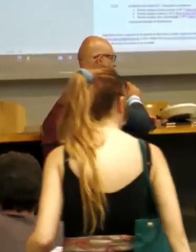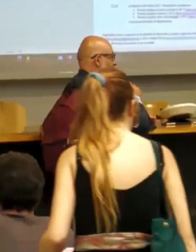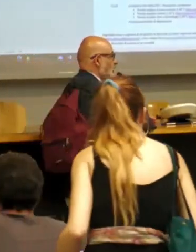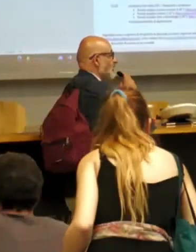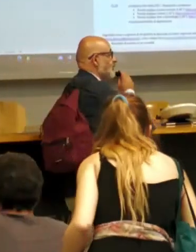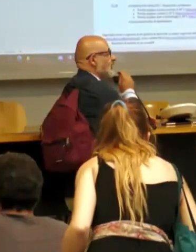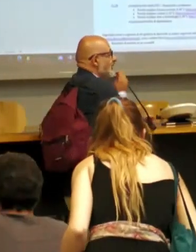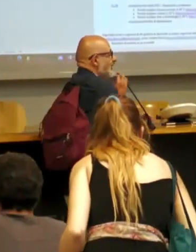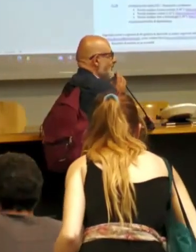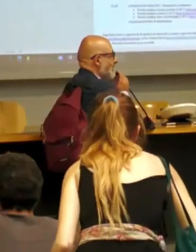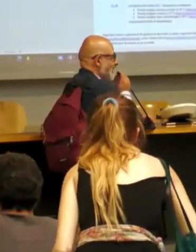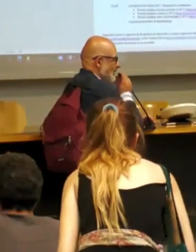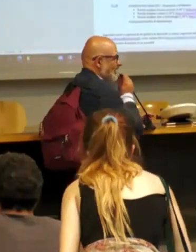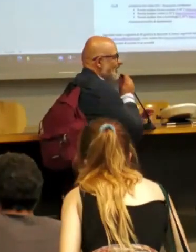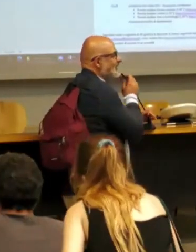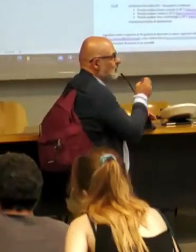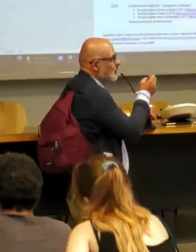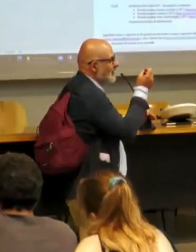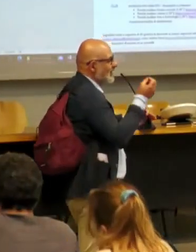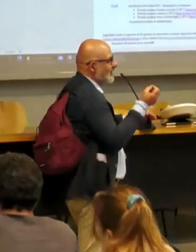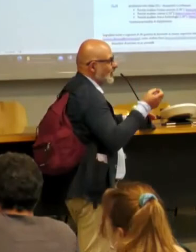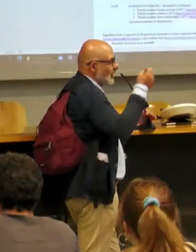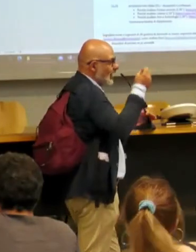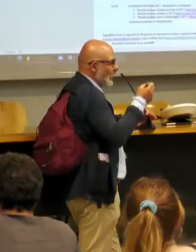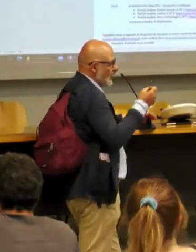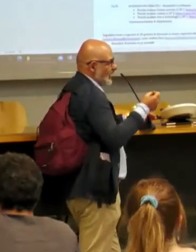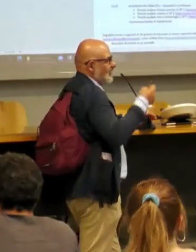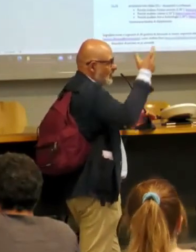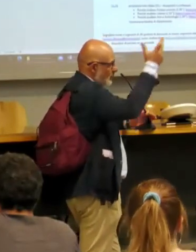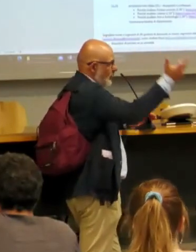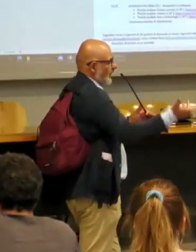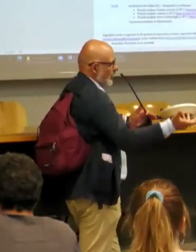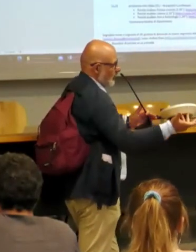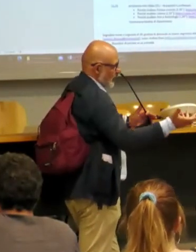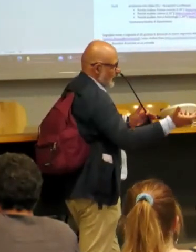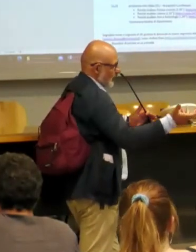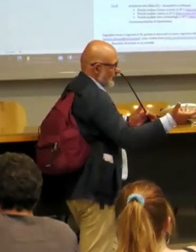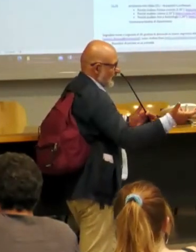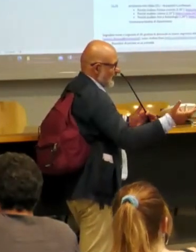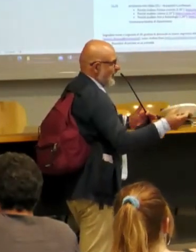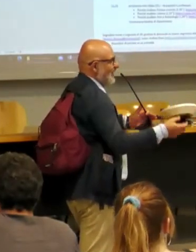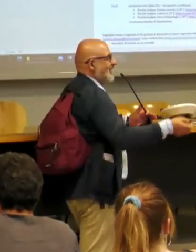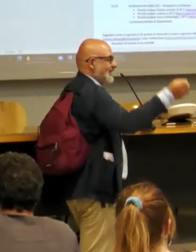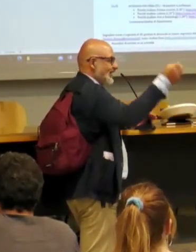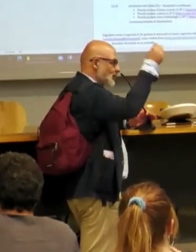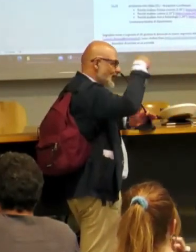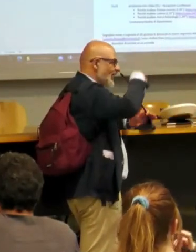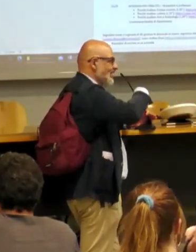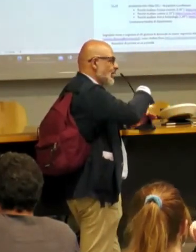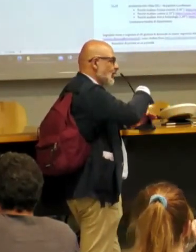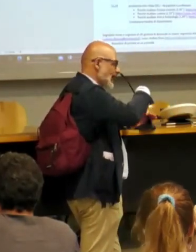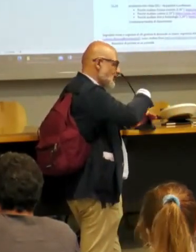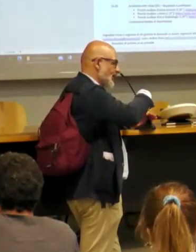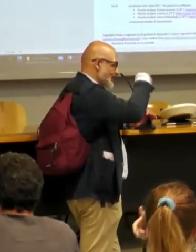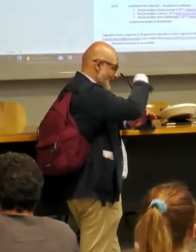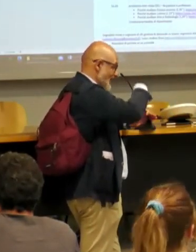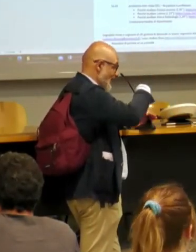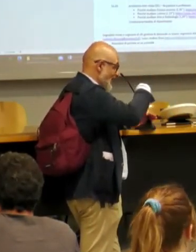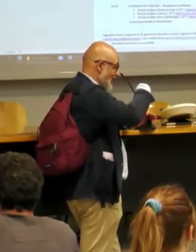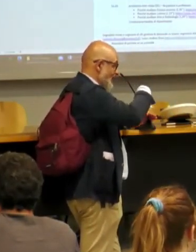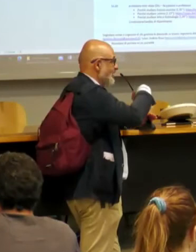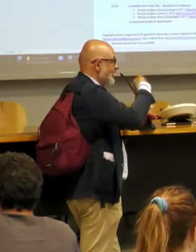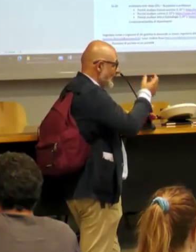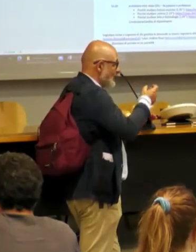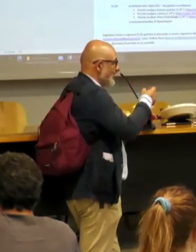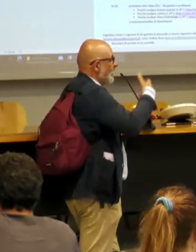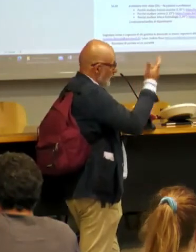No. Allora, fondamentalmente, aspetta, se tu ti iscrivi a quella laurea puoi fare quel percorso. Se tu vieni da una laurea